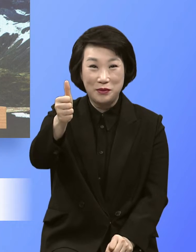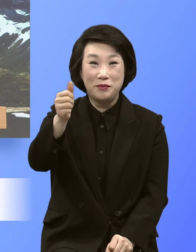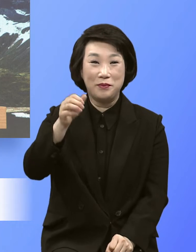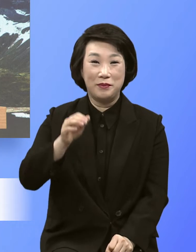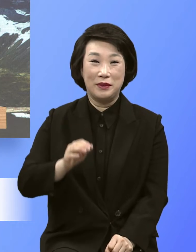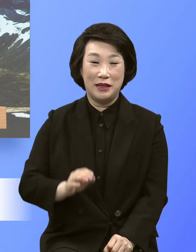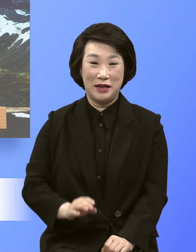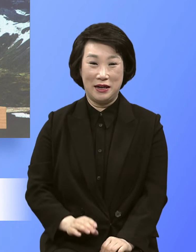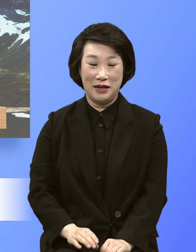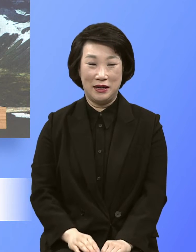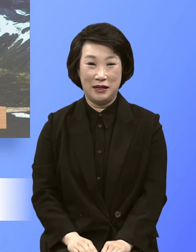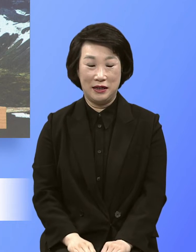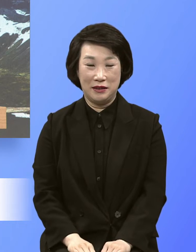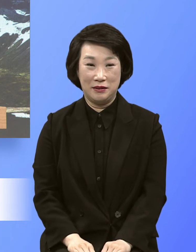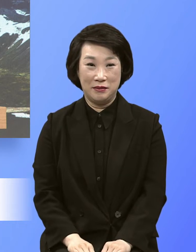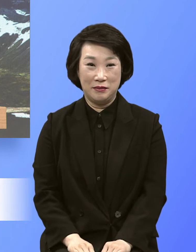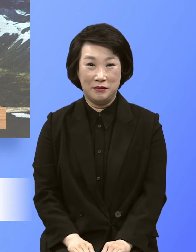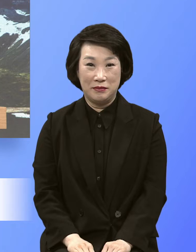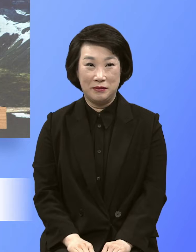주물주이십니다.